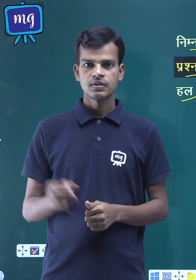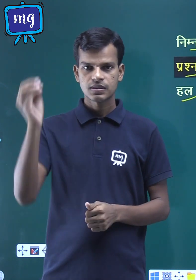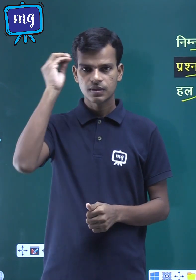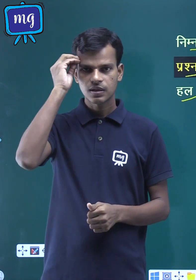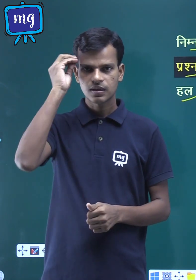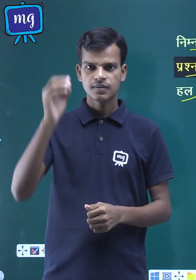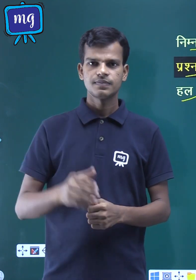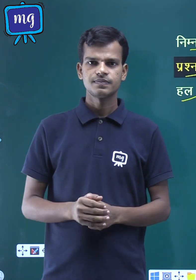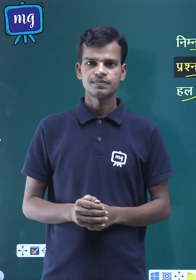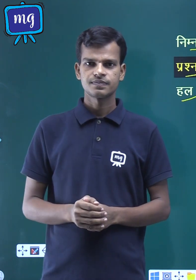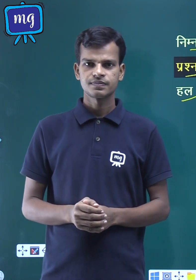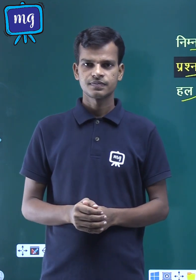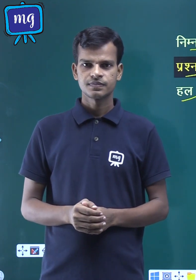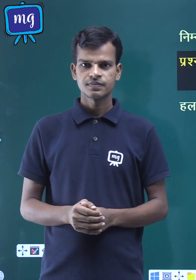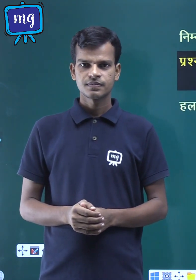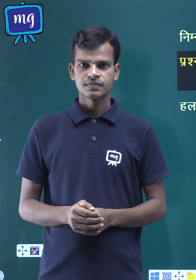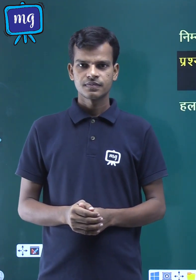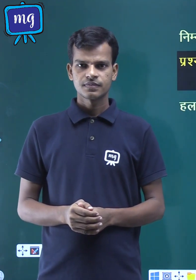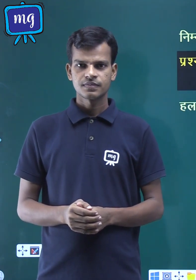समझ आ गया?